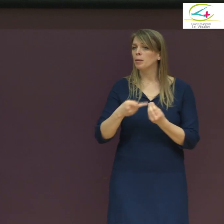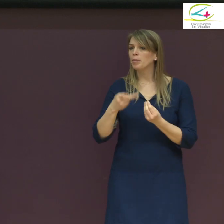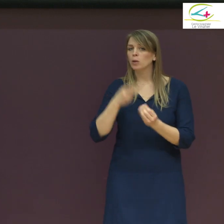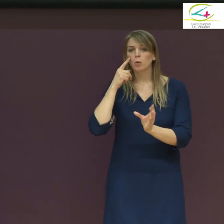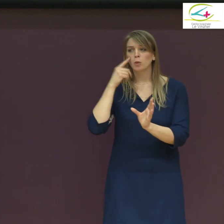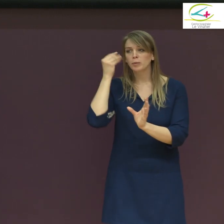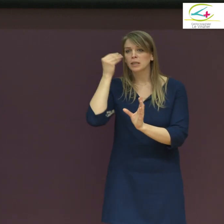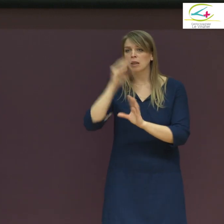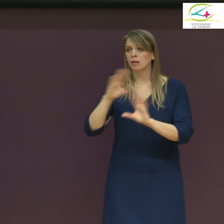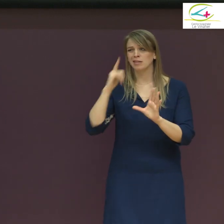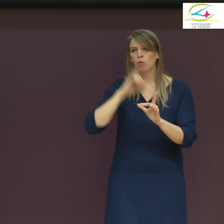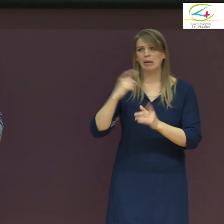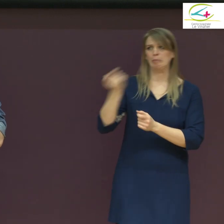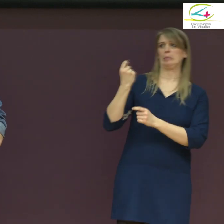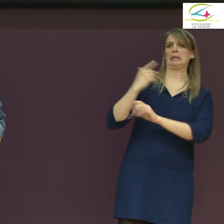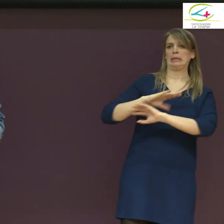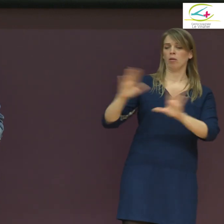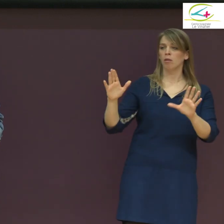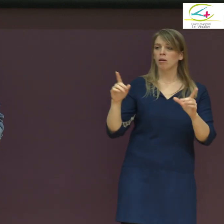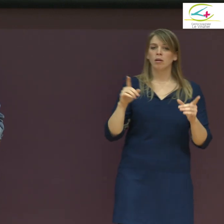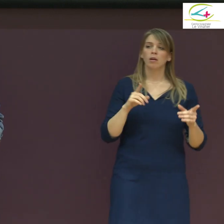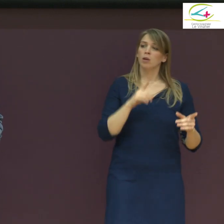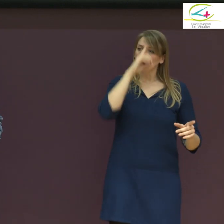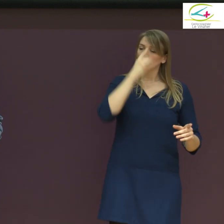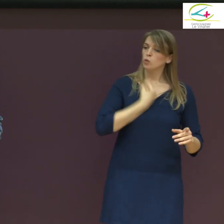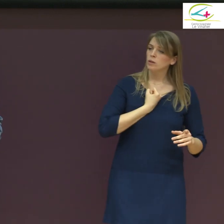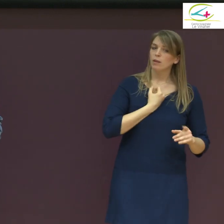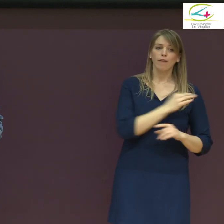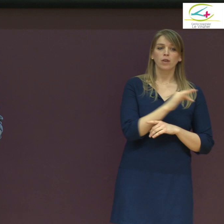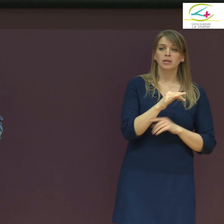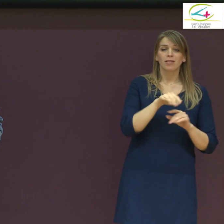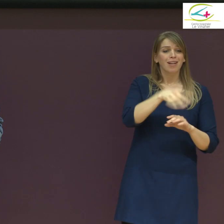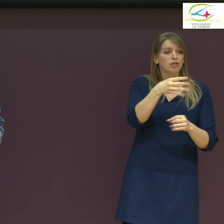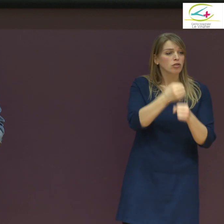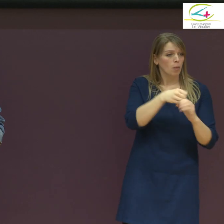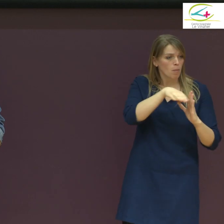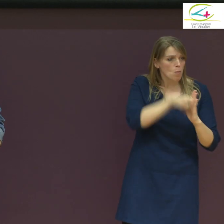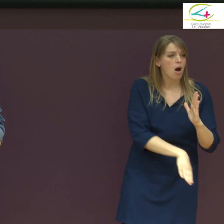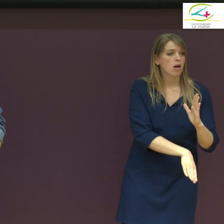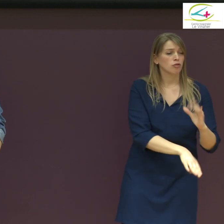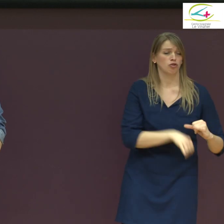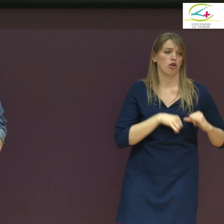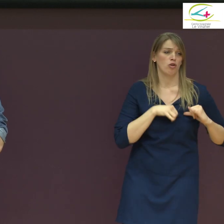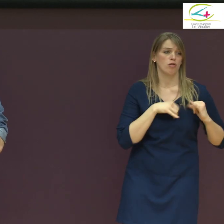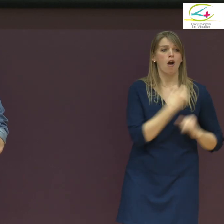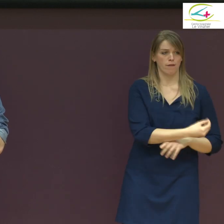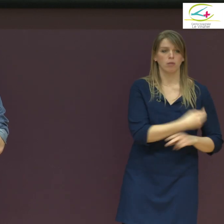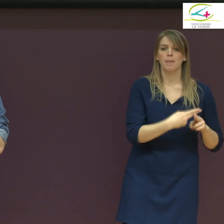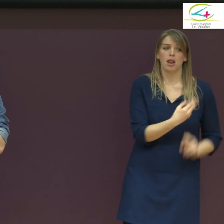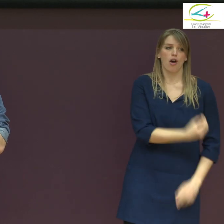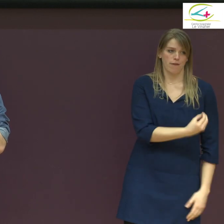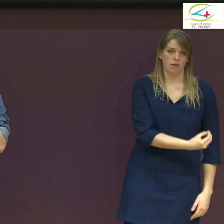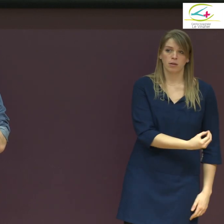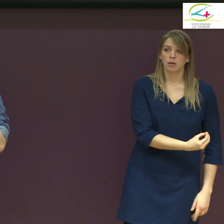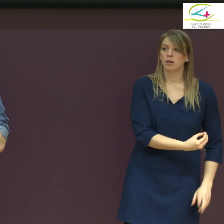salle, ne me lynchez pas, mais pour le suicide, enfant, c'est en dessous de 14 ans. On a une population, heureusement,